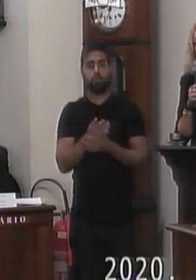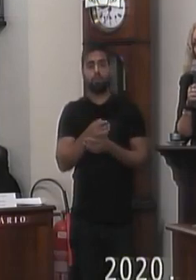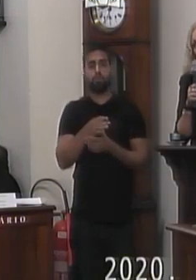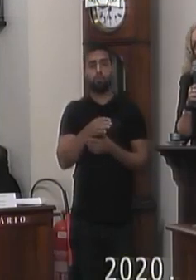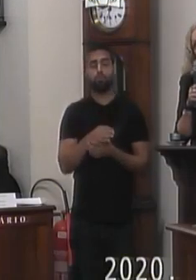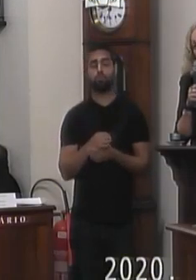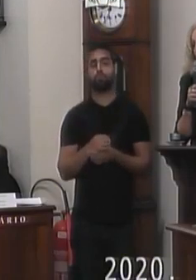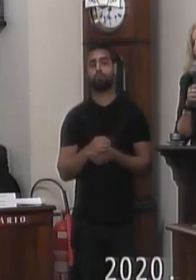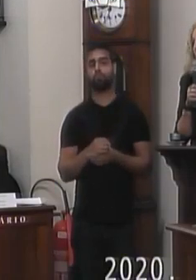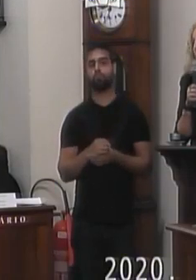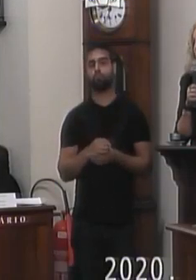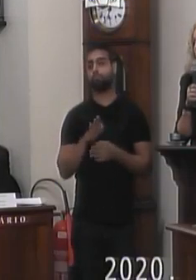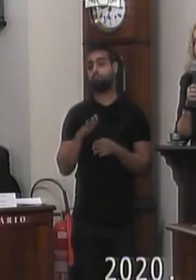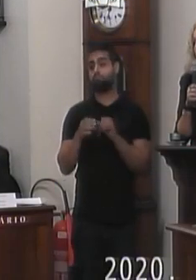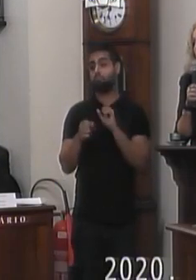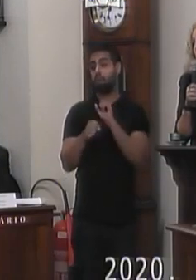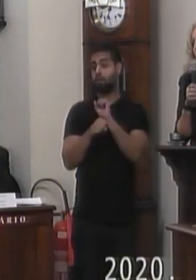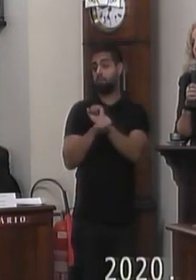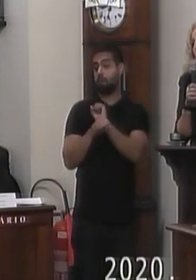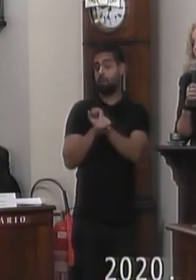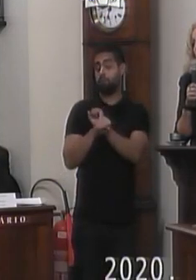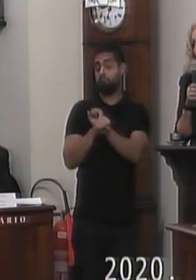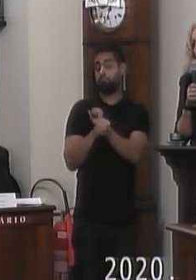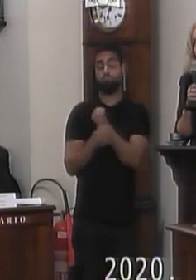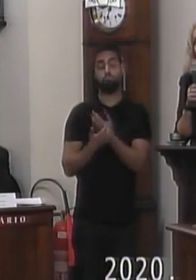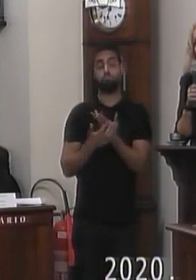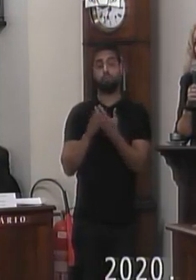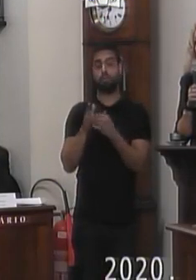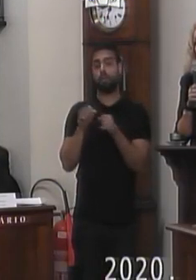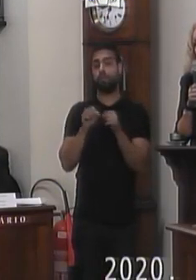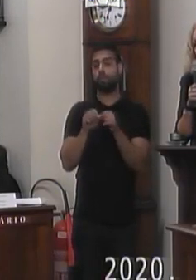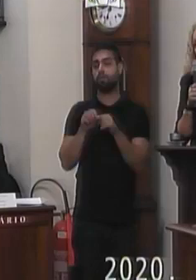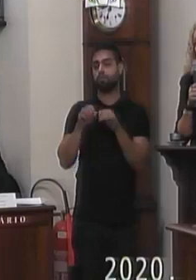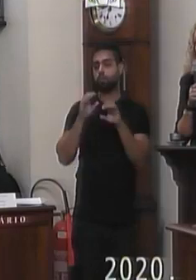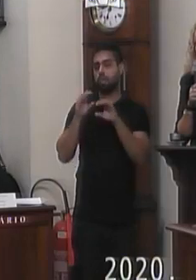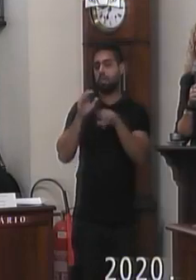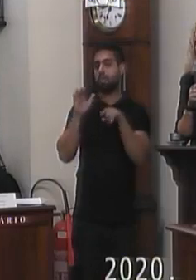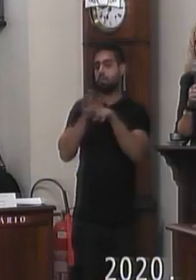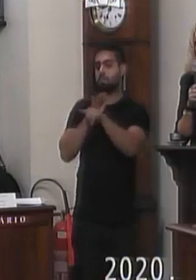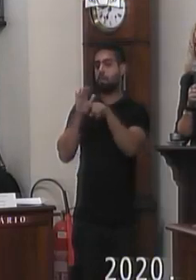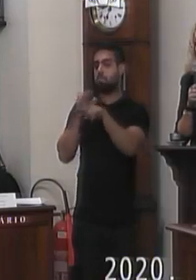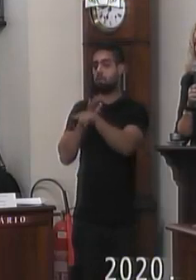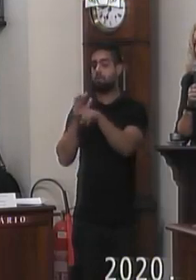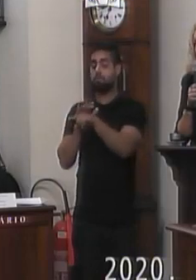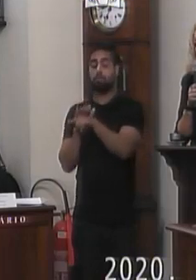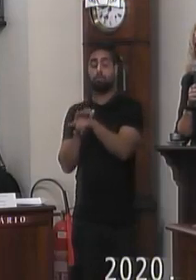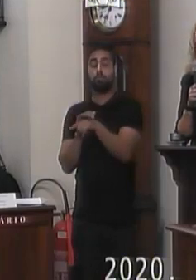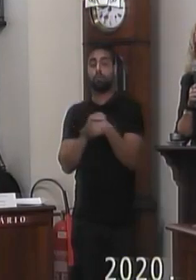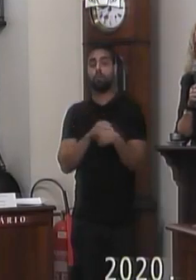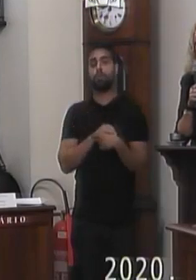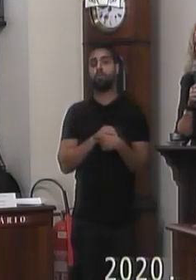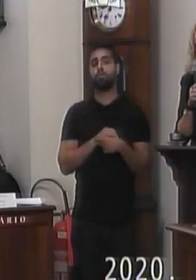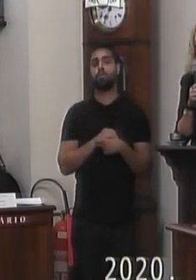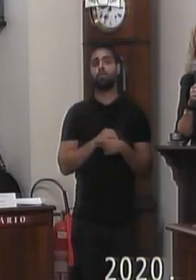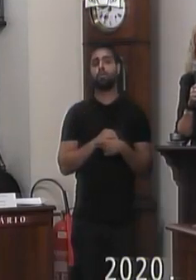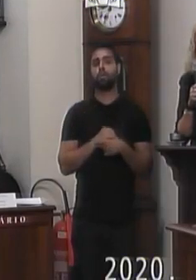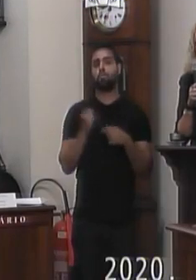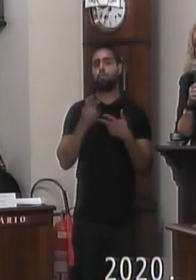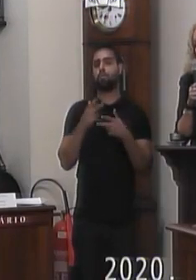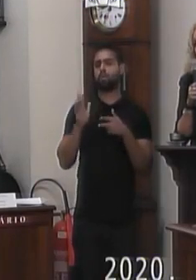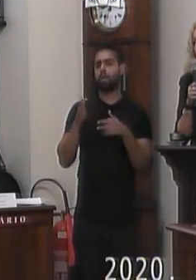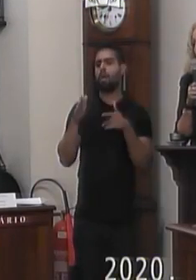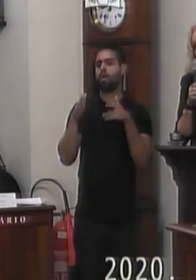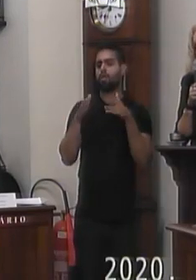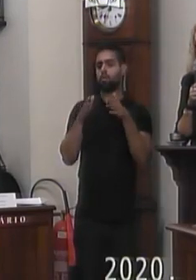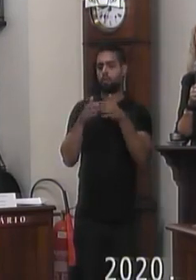tribunal. A gente está aguardando. A gente já fez algumas comunicações para lá, já fizemos algumas coisas que eles pediram